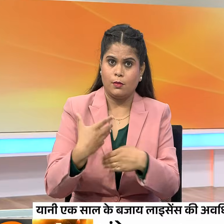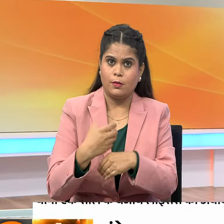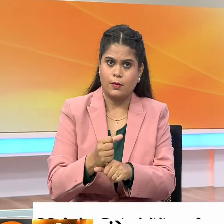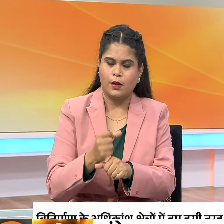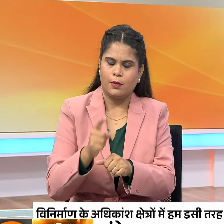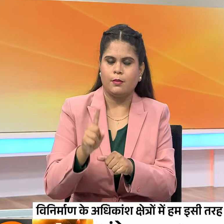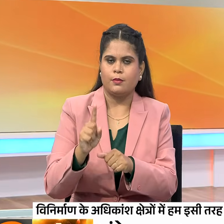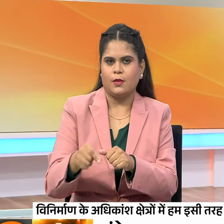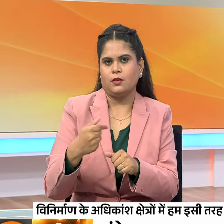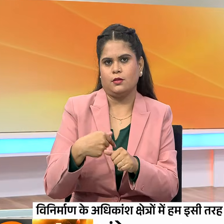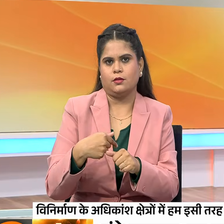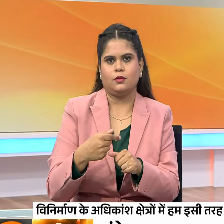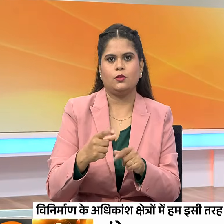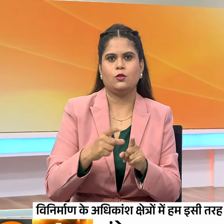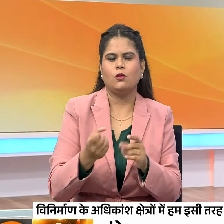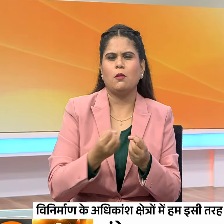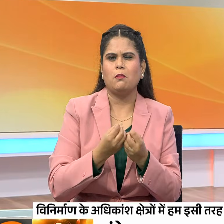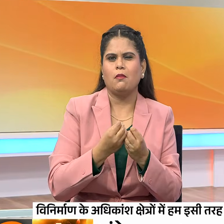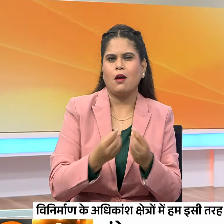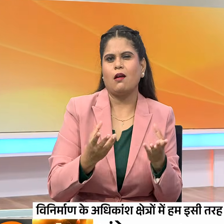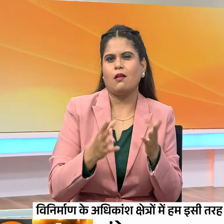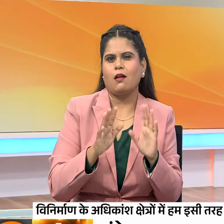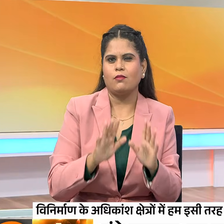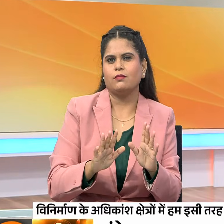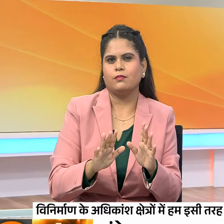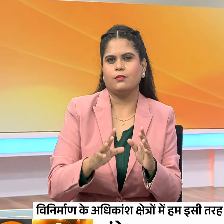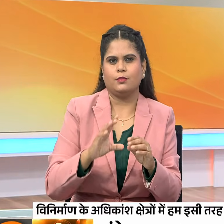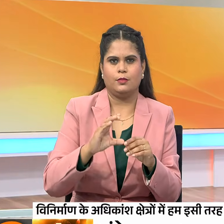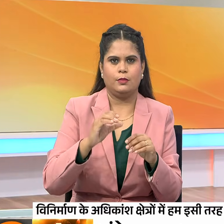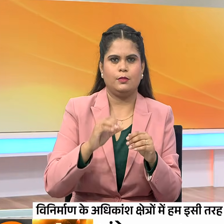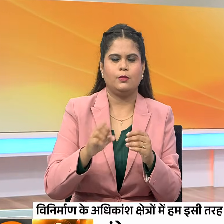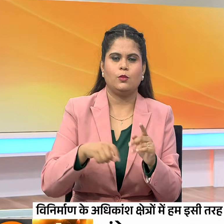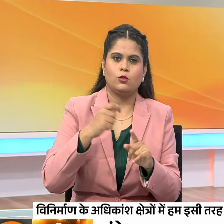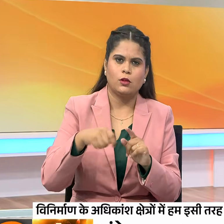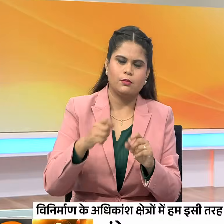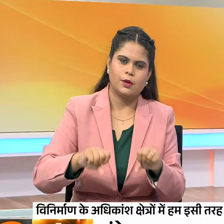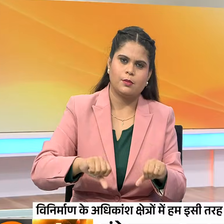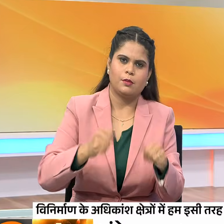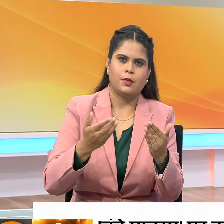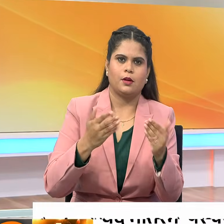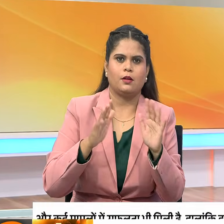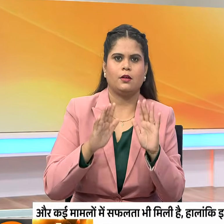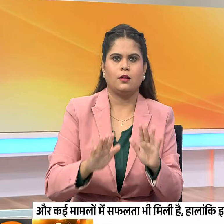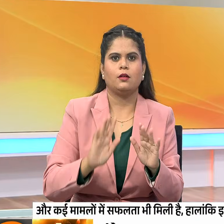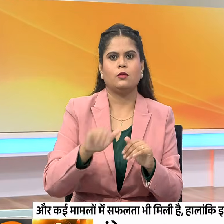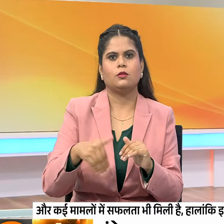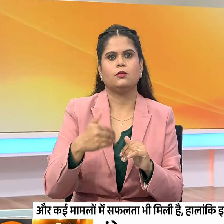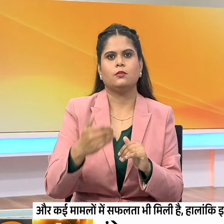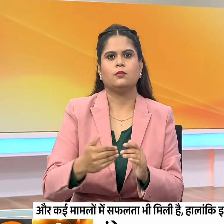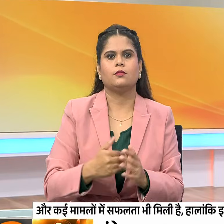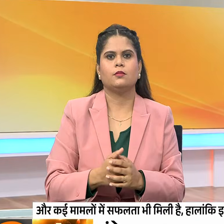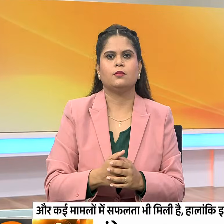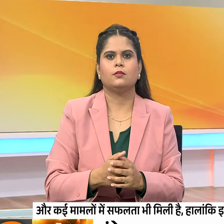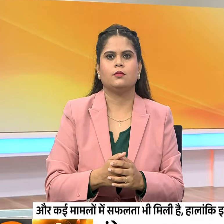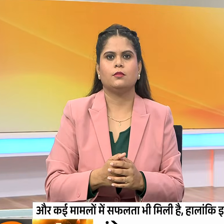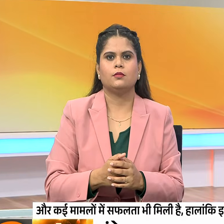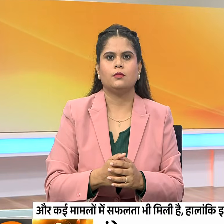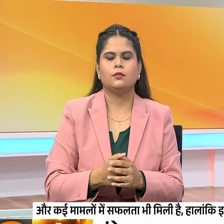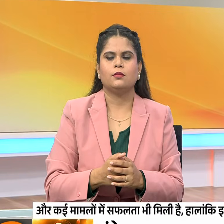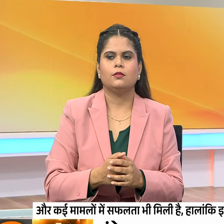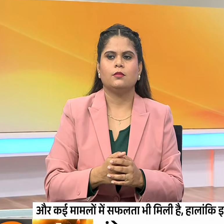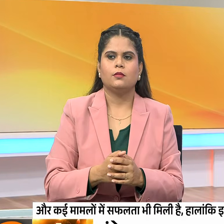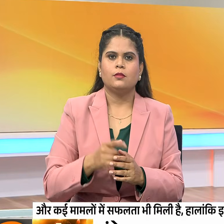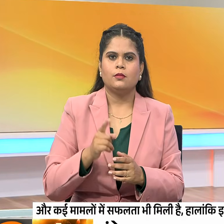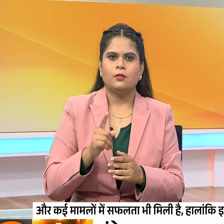adopt. Several cases we have been successful also, and gradually the dissemination obviously was not there at that